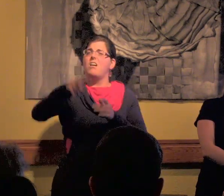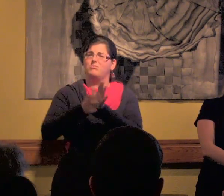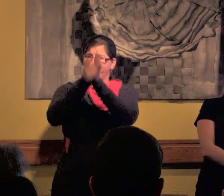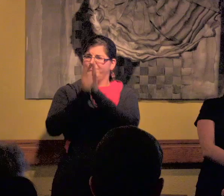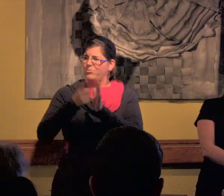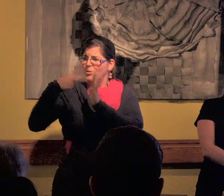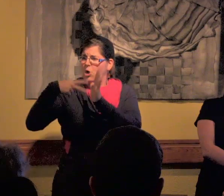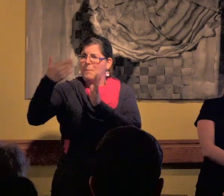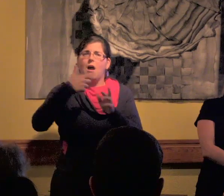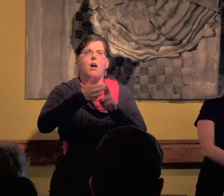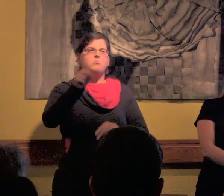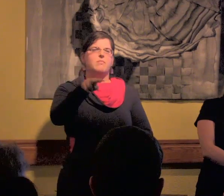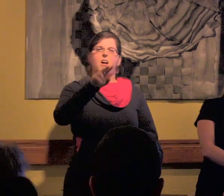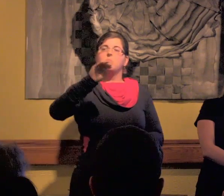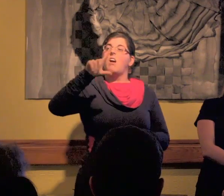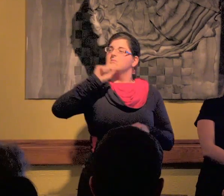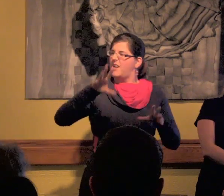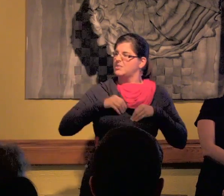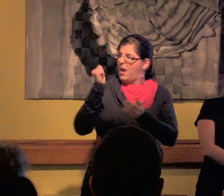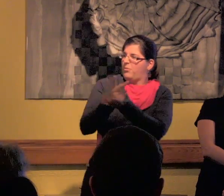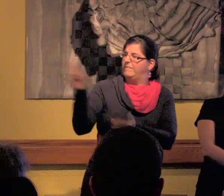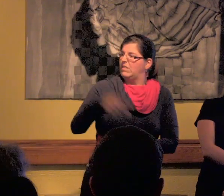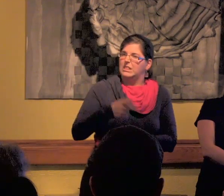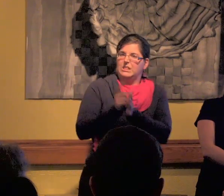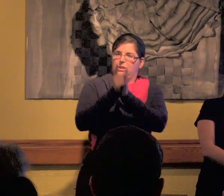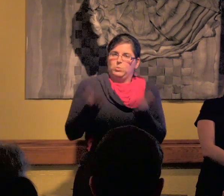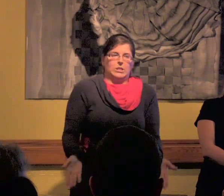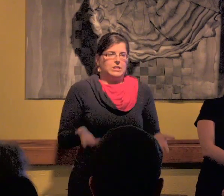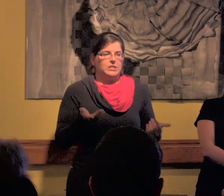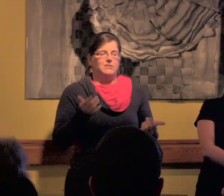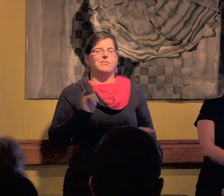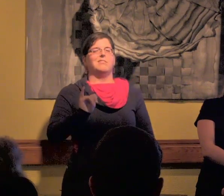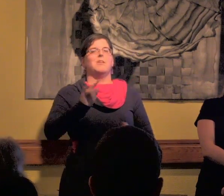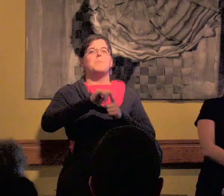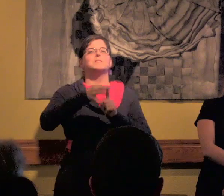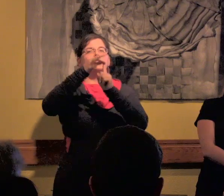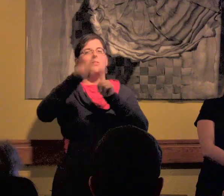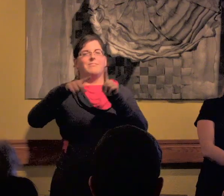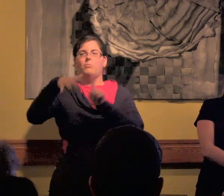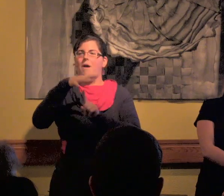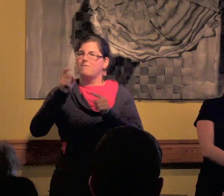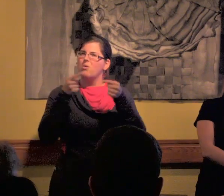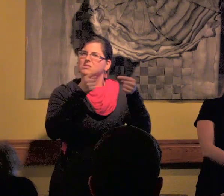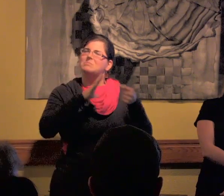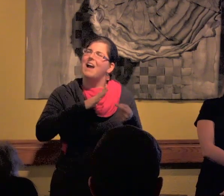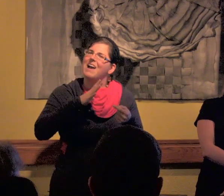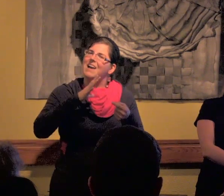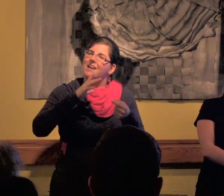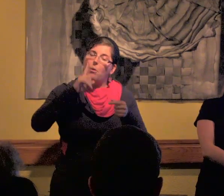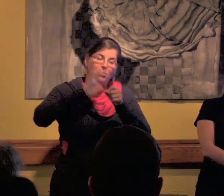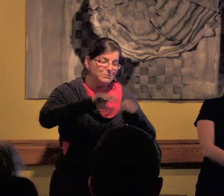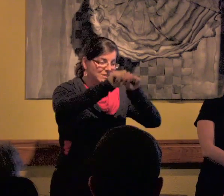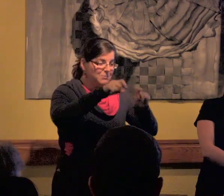pour ses interprètes pour son voyage et finalement a accepté. On fait des représentations au MED, au ministère de